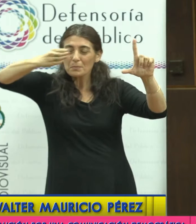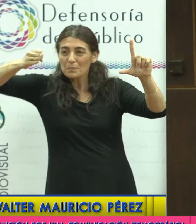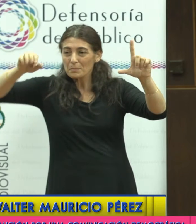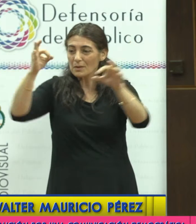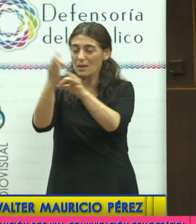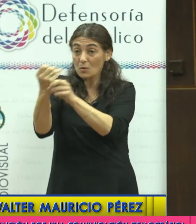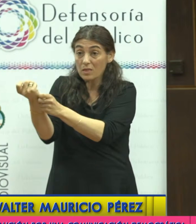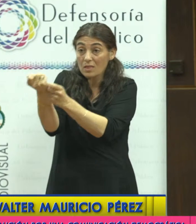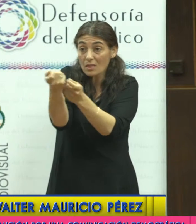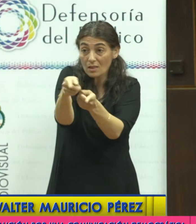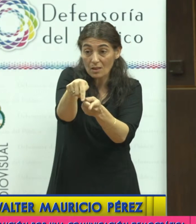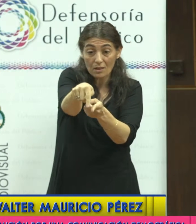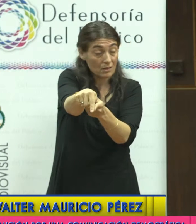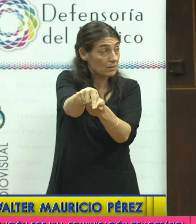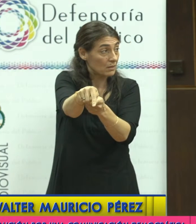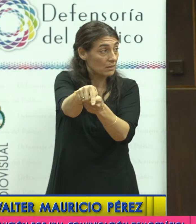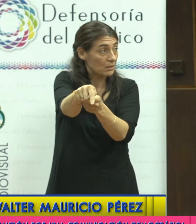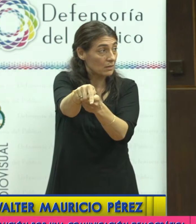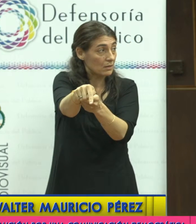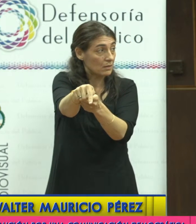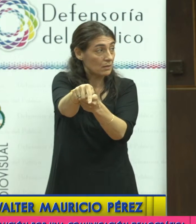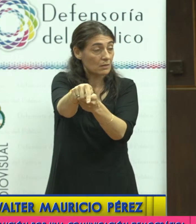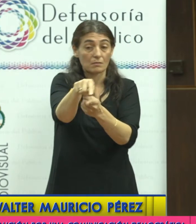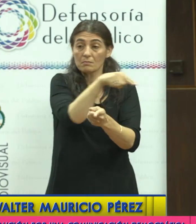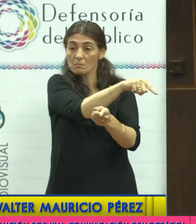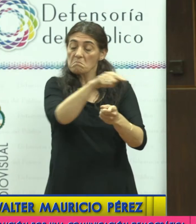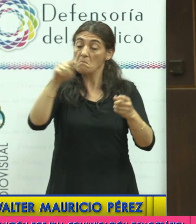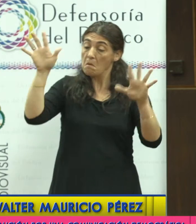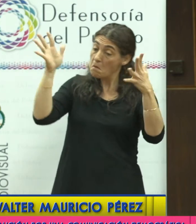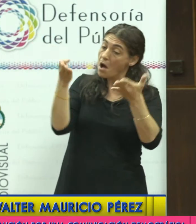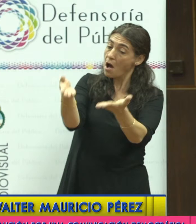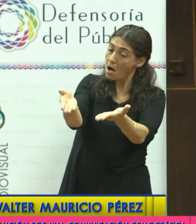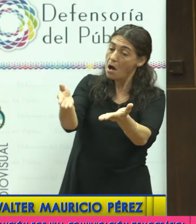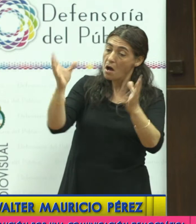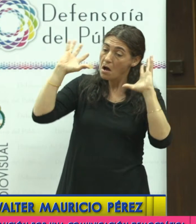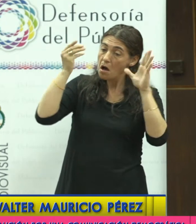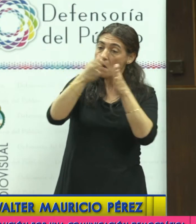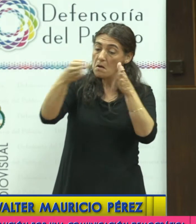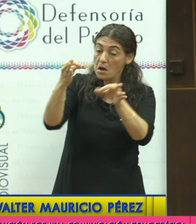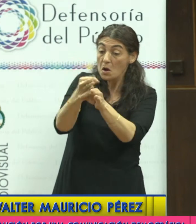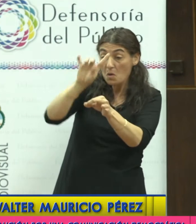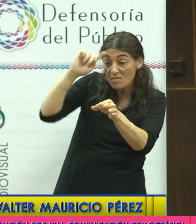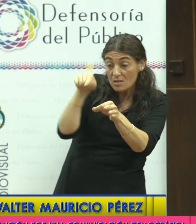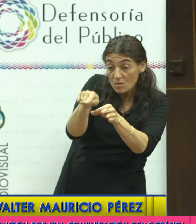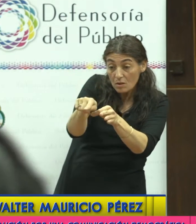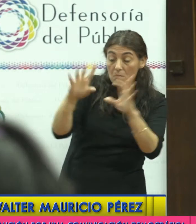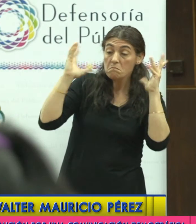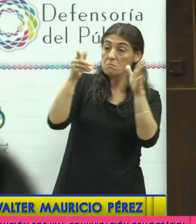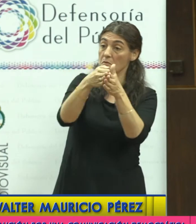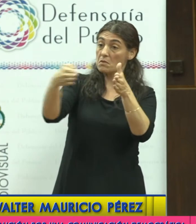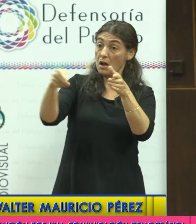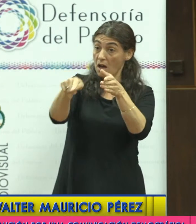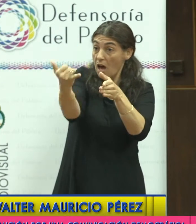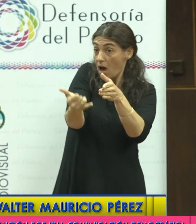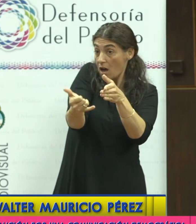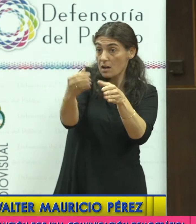institución pública y que nosotros celebramos que una escuela tenga una radio, una escuela pública secundaria,